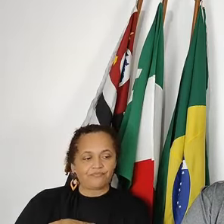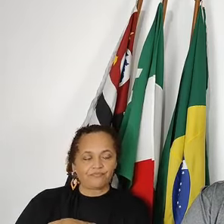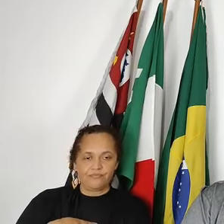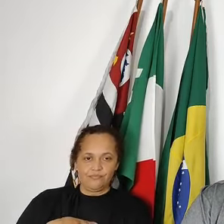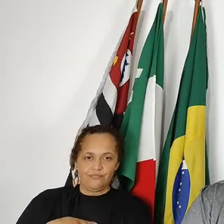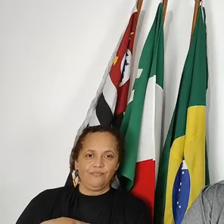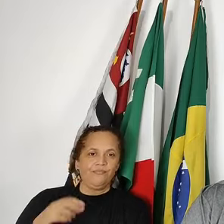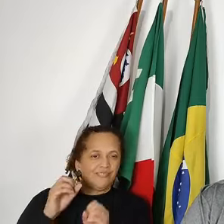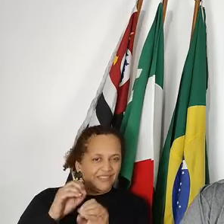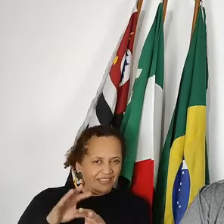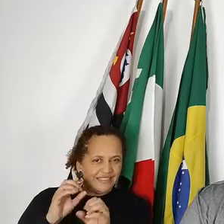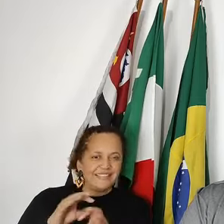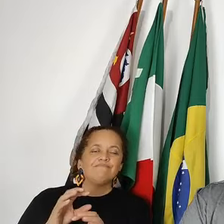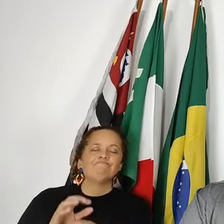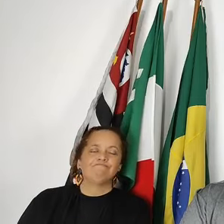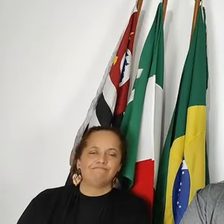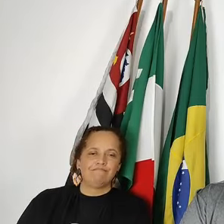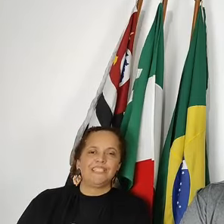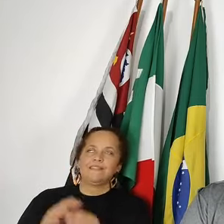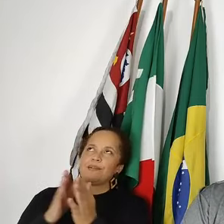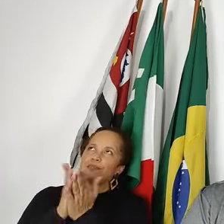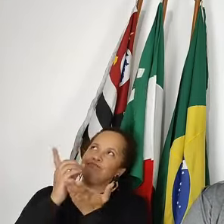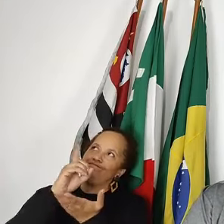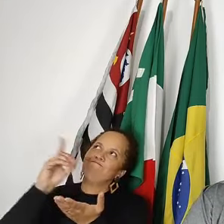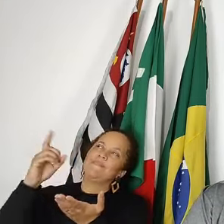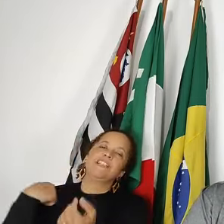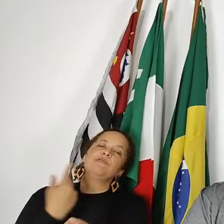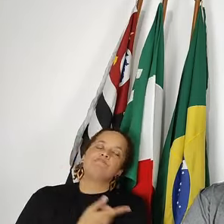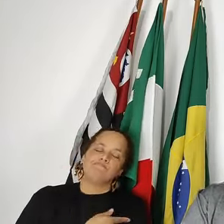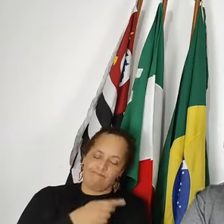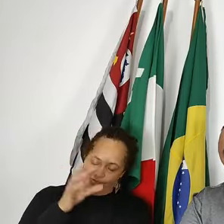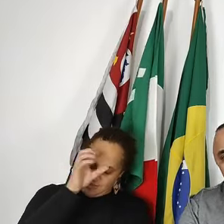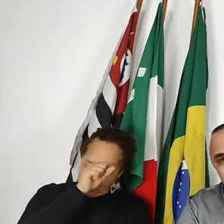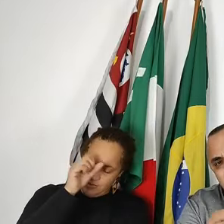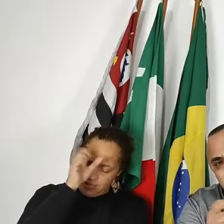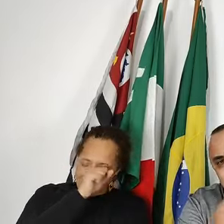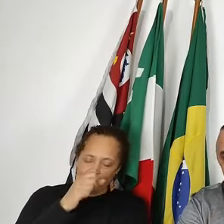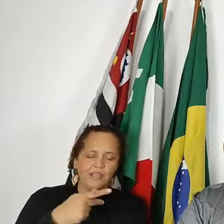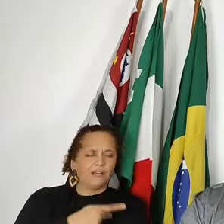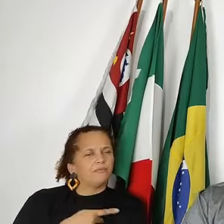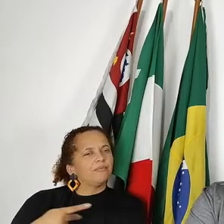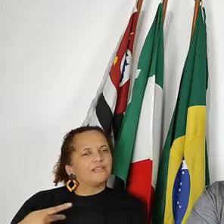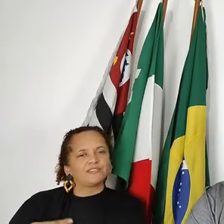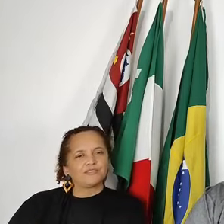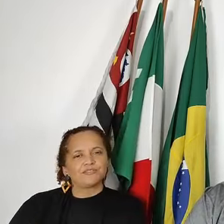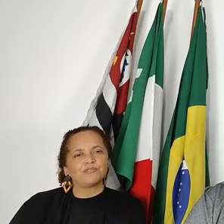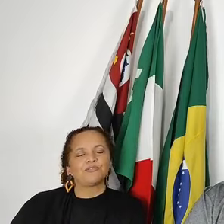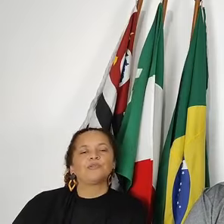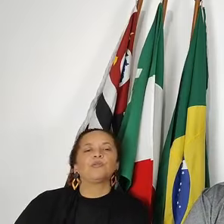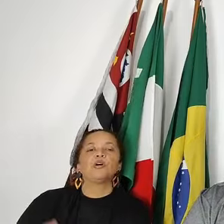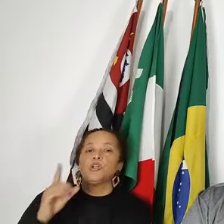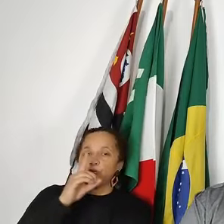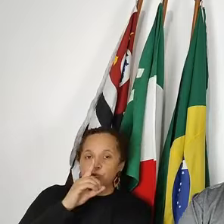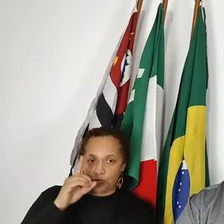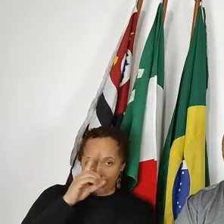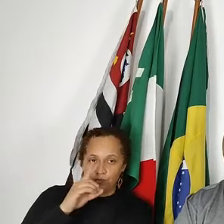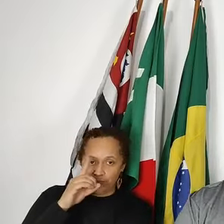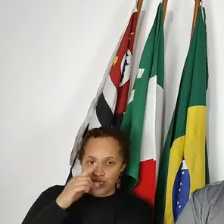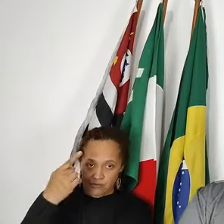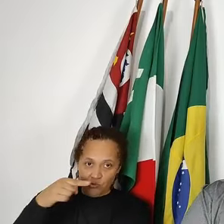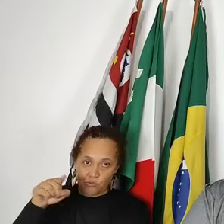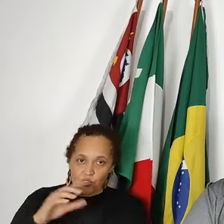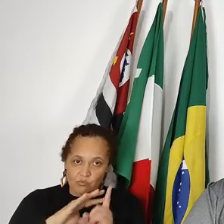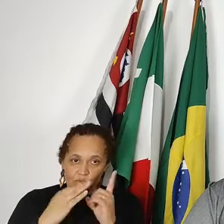esses ensinamentos, né? Que nós temos aprendido. O pastor Fernando disse que domingo mesmo, antes, no último